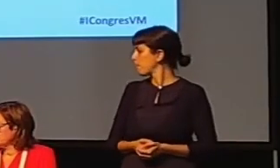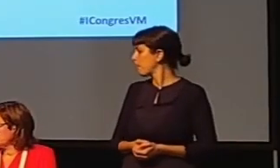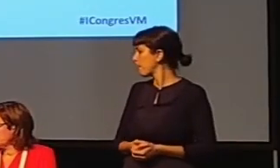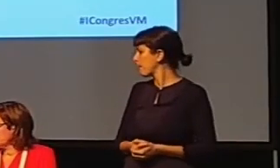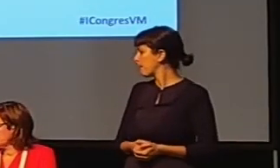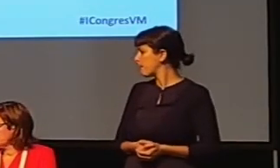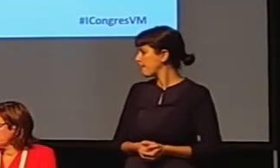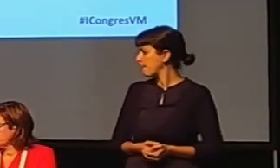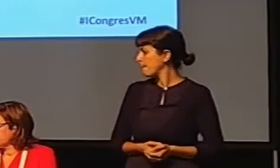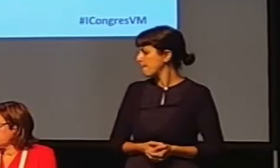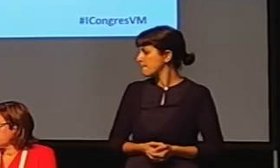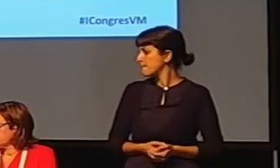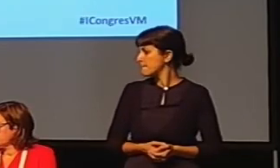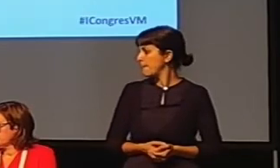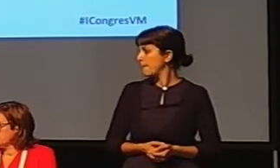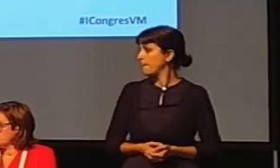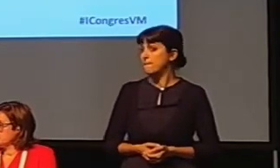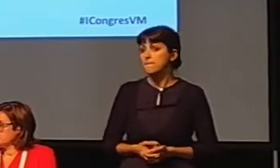Perdre la por.